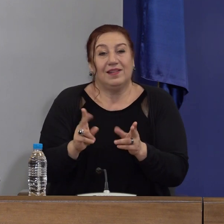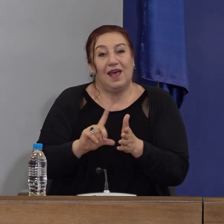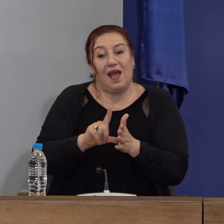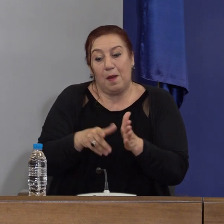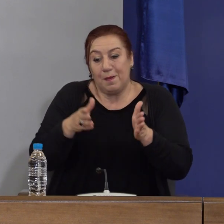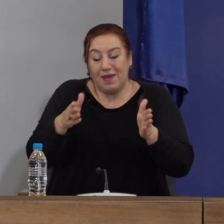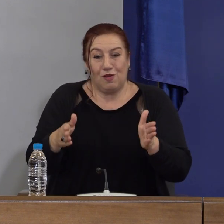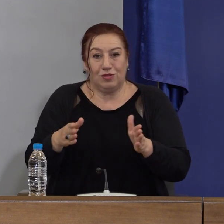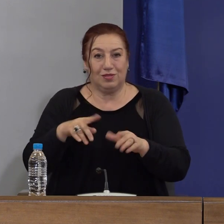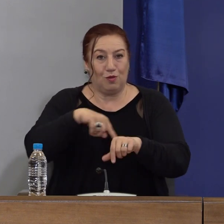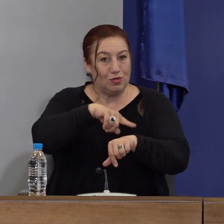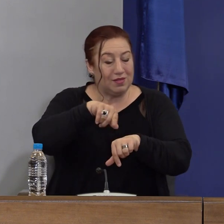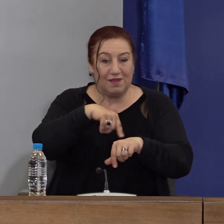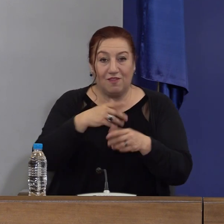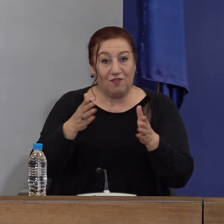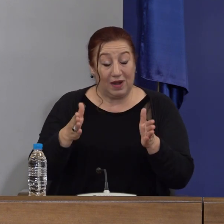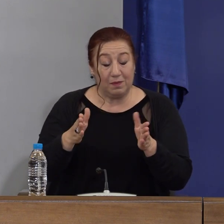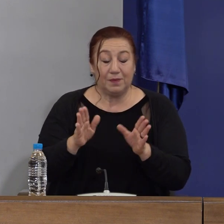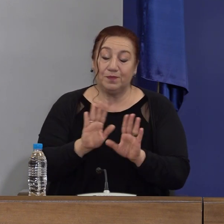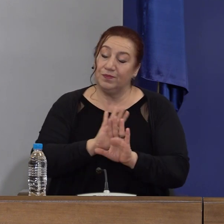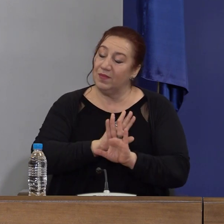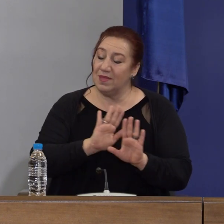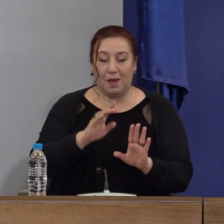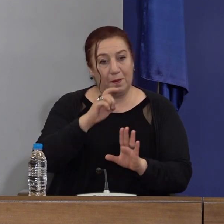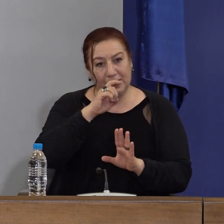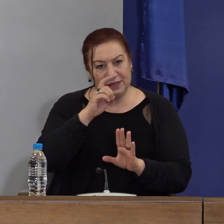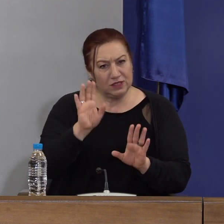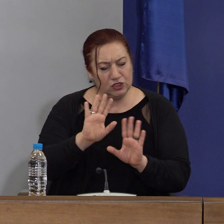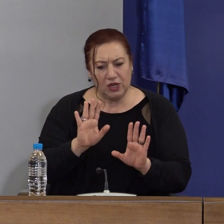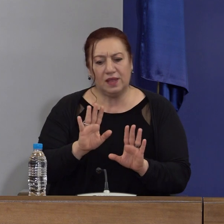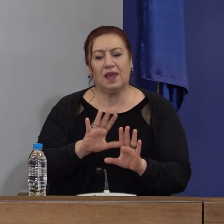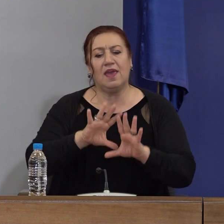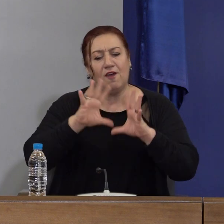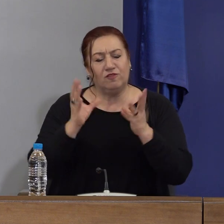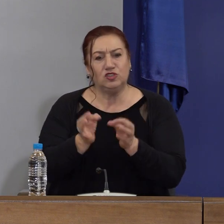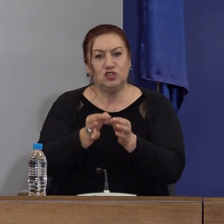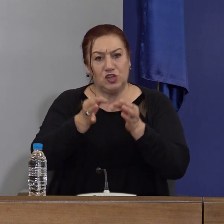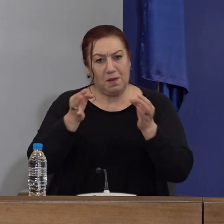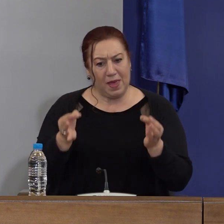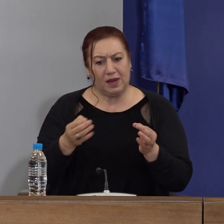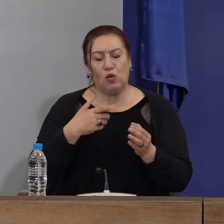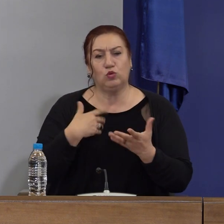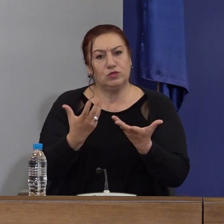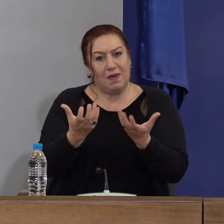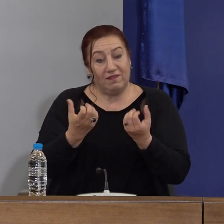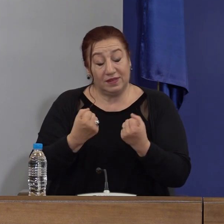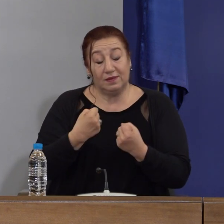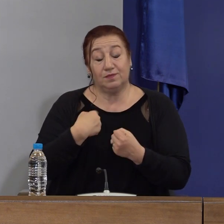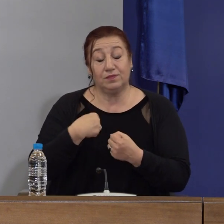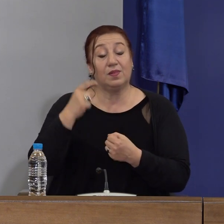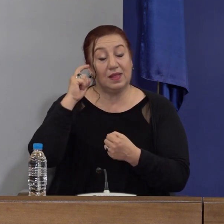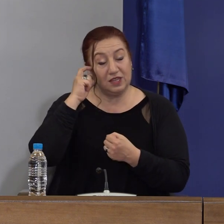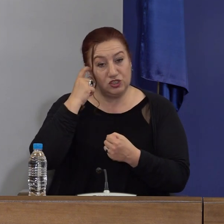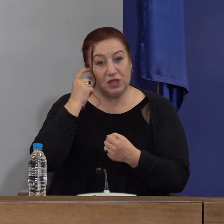време. Независимо от това обаче, независимо от всички мерки, ние считаме, че мерките,